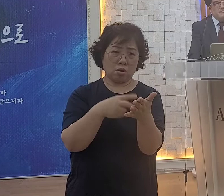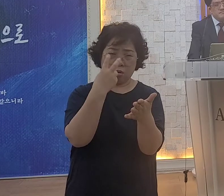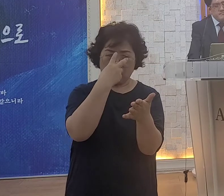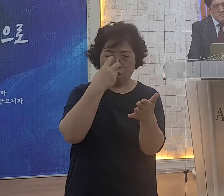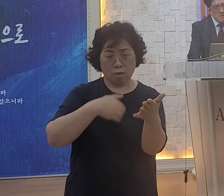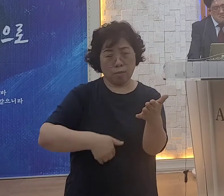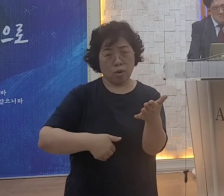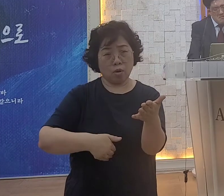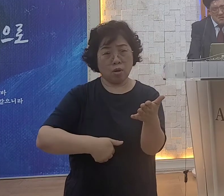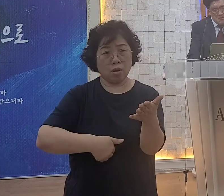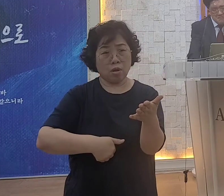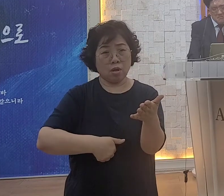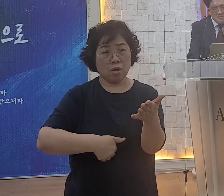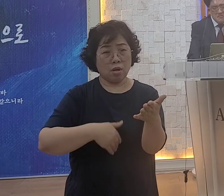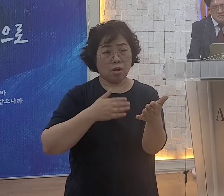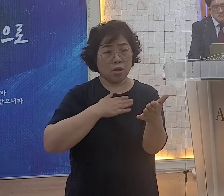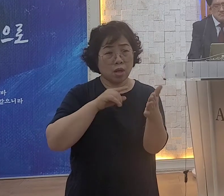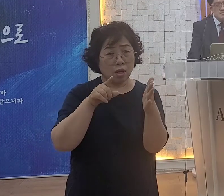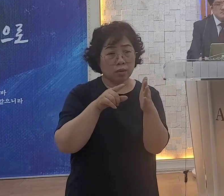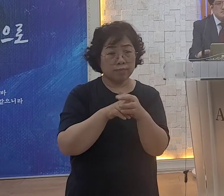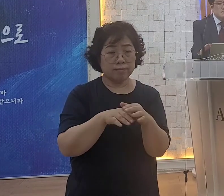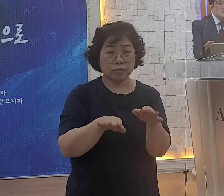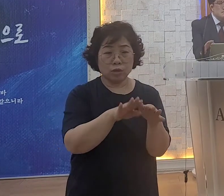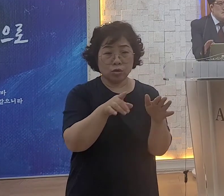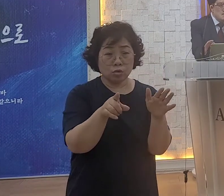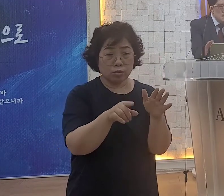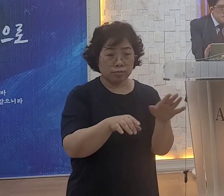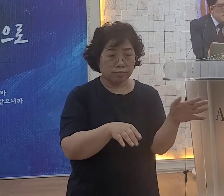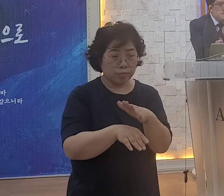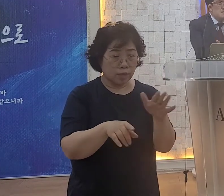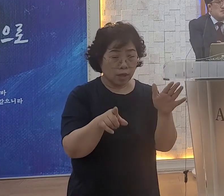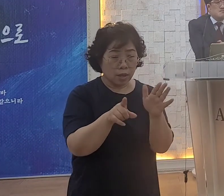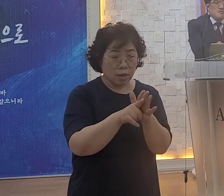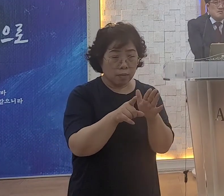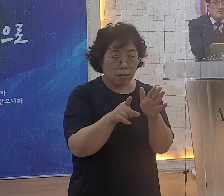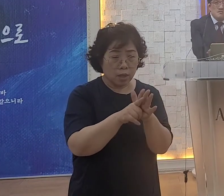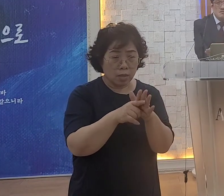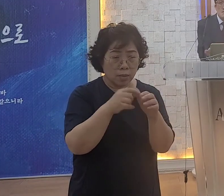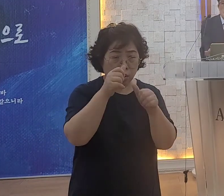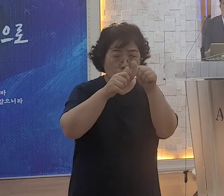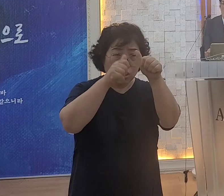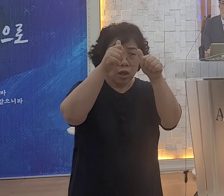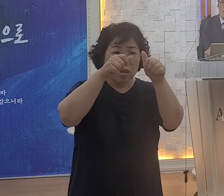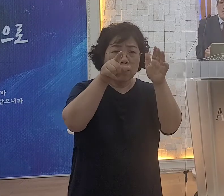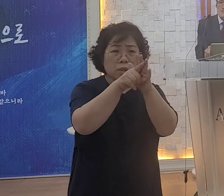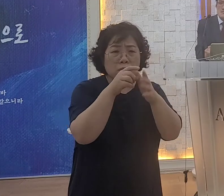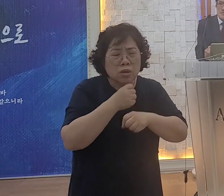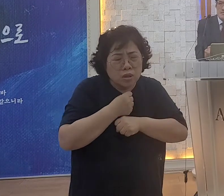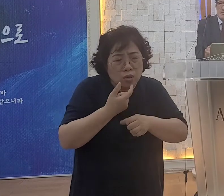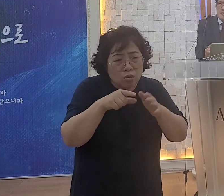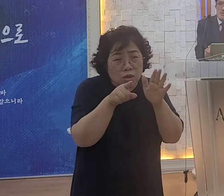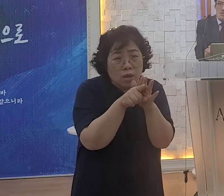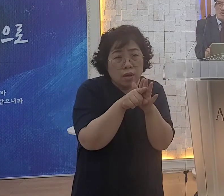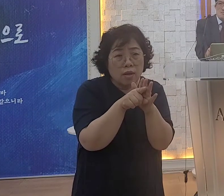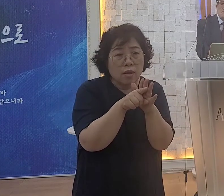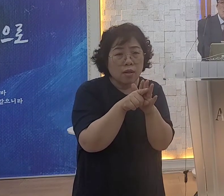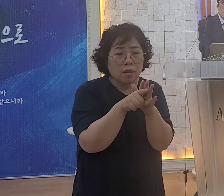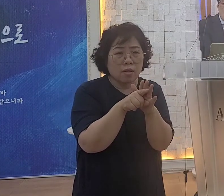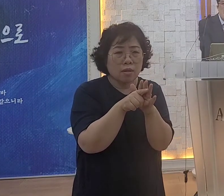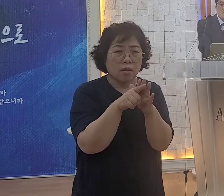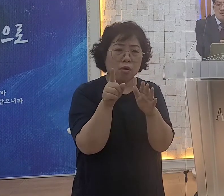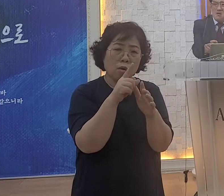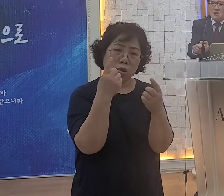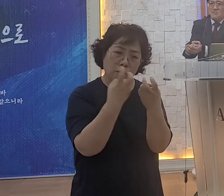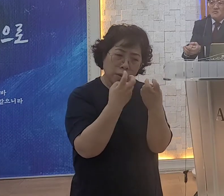해봐야 돼요. 우리 믿음의 선조들은 이 믿음을 지키기 위해서 어떻게 살았는지를